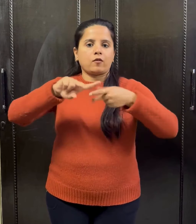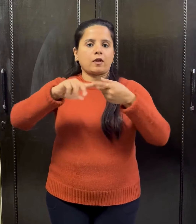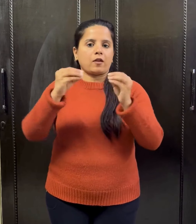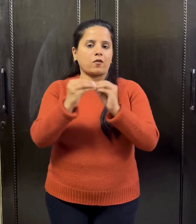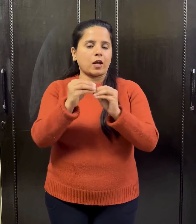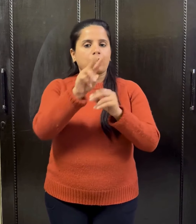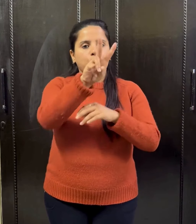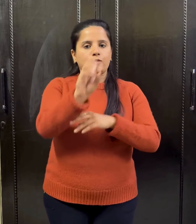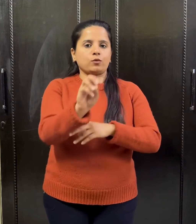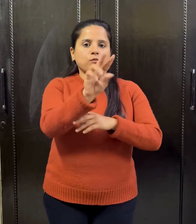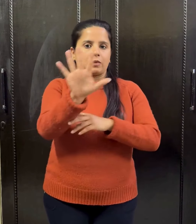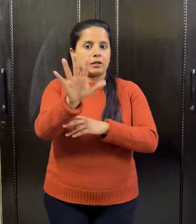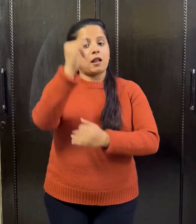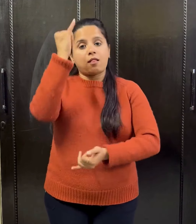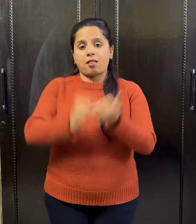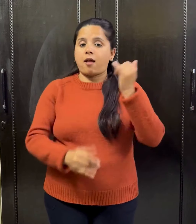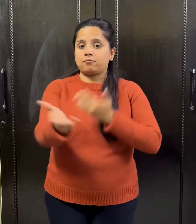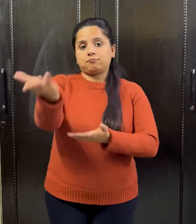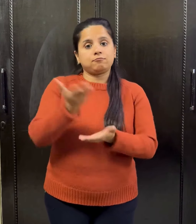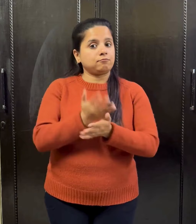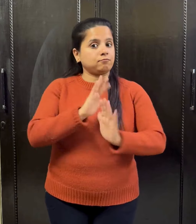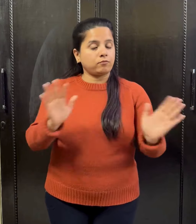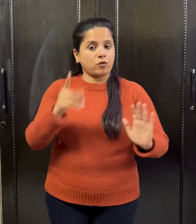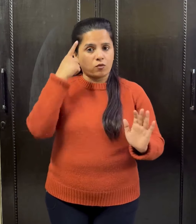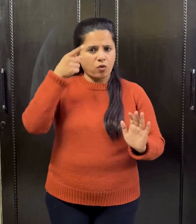है। आपकी क्वेरीज के लिए लिखें